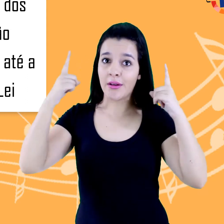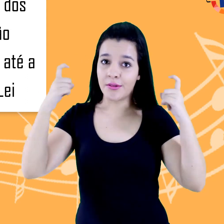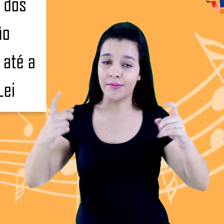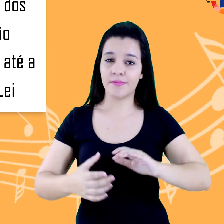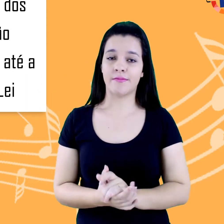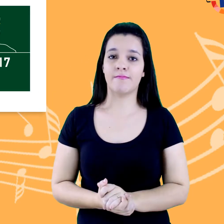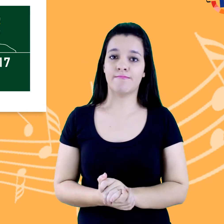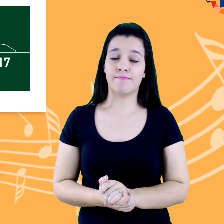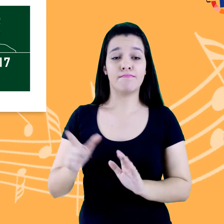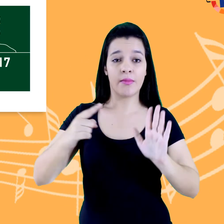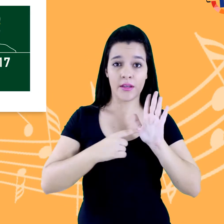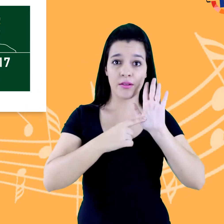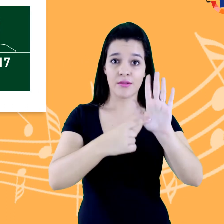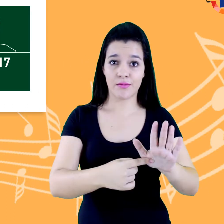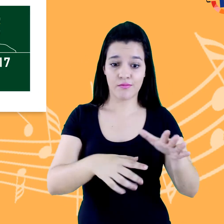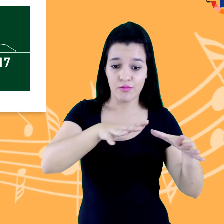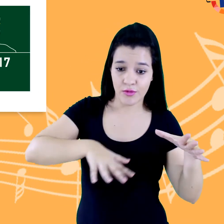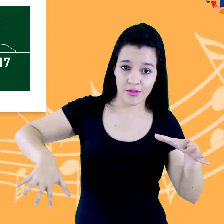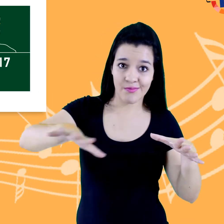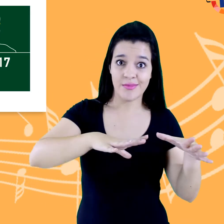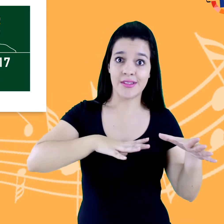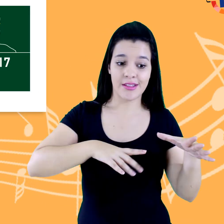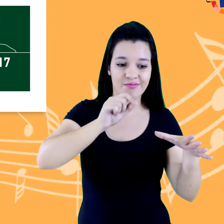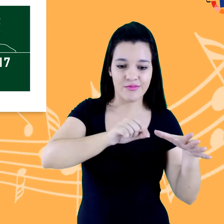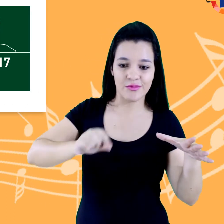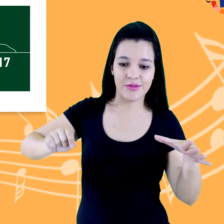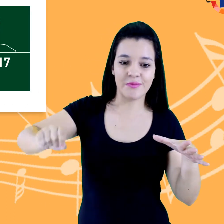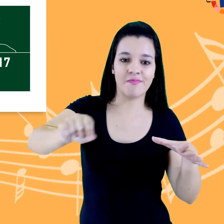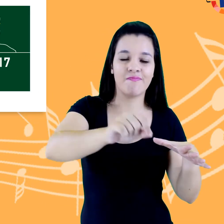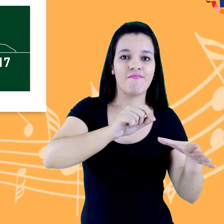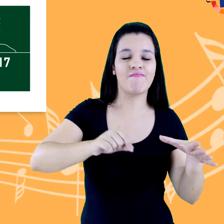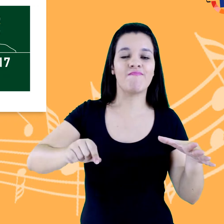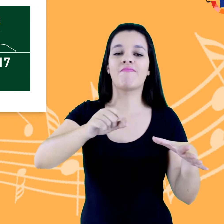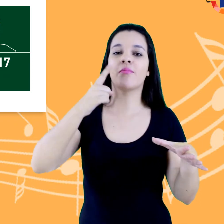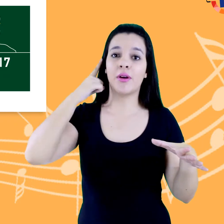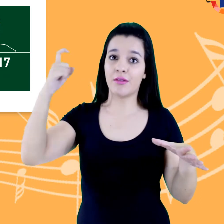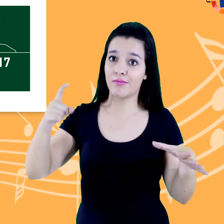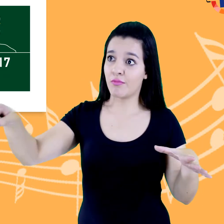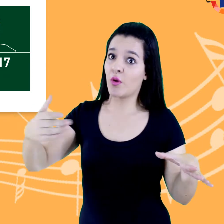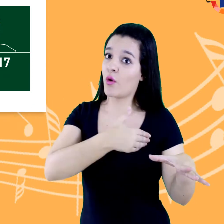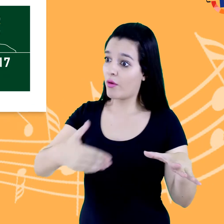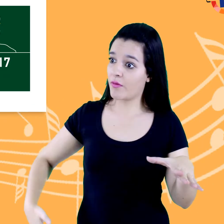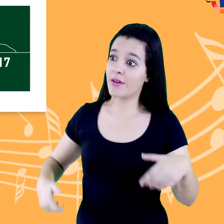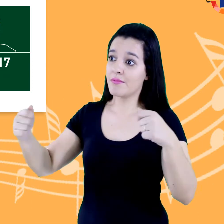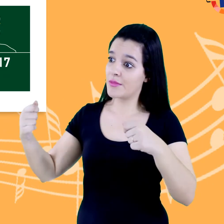Ele apresenta um mapa de ruído da cidade e propõe que o poder público se comprometa